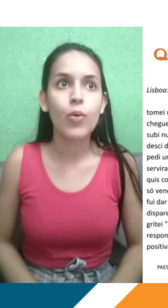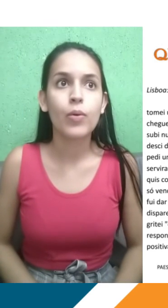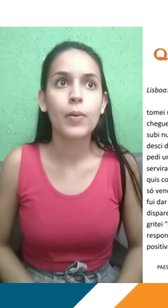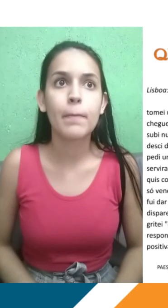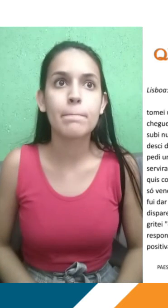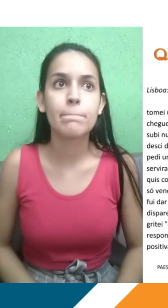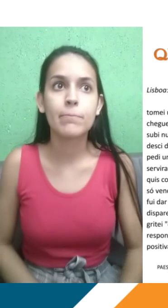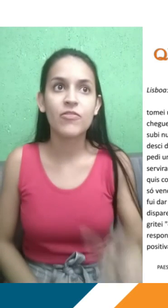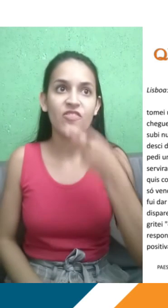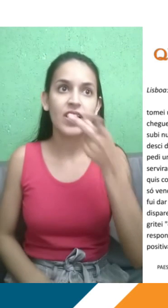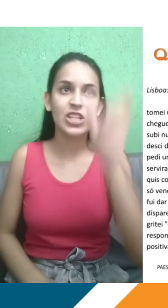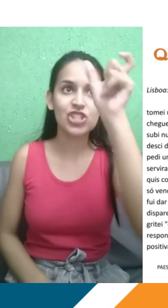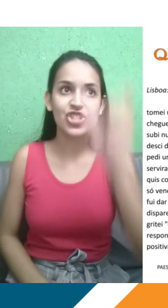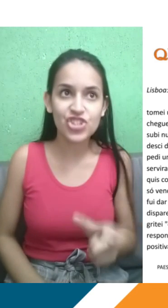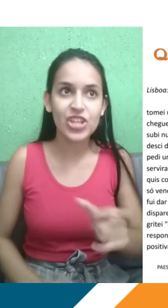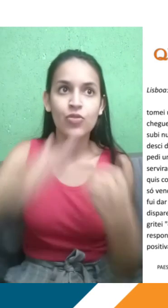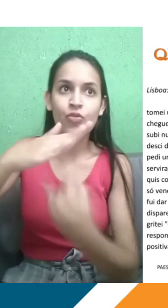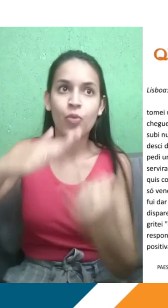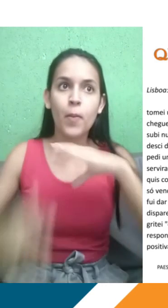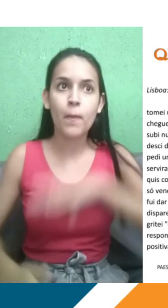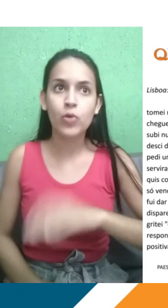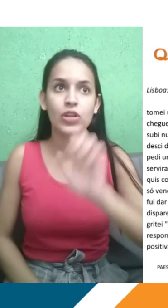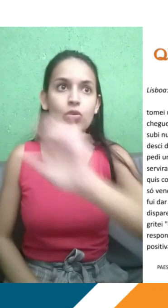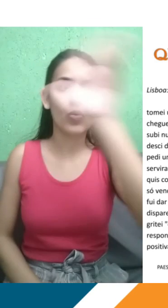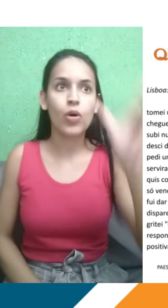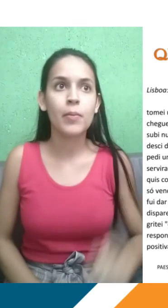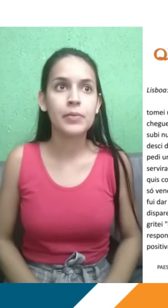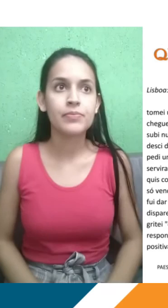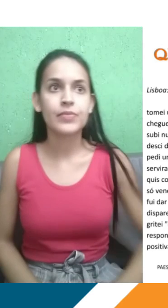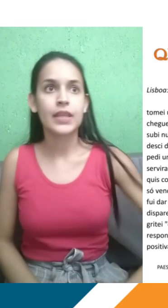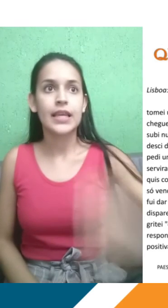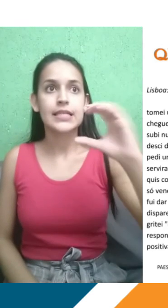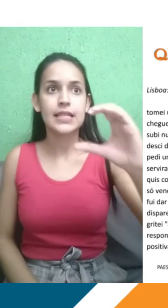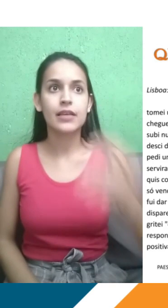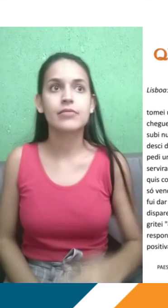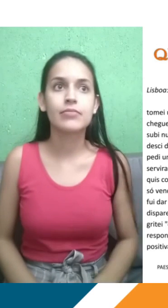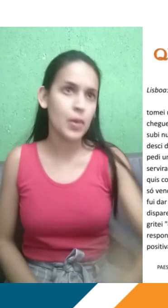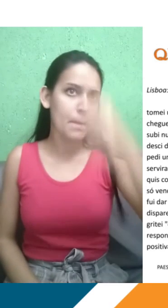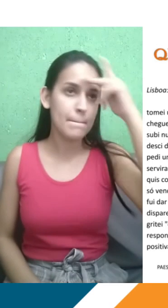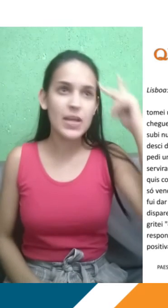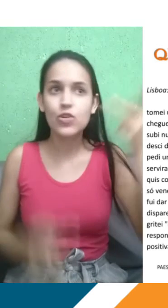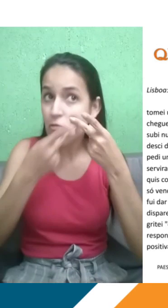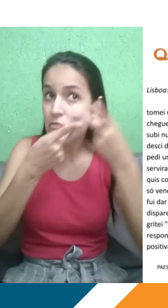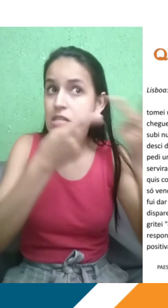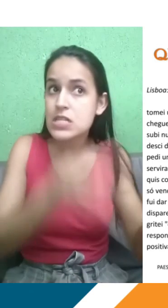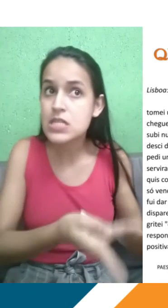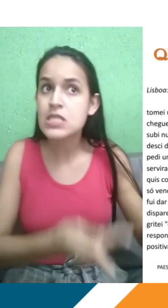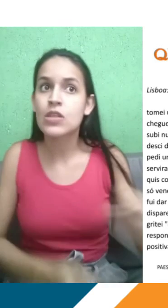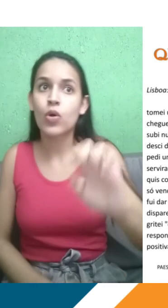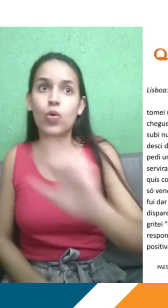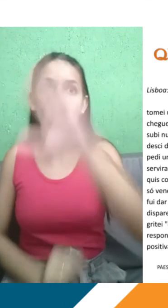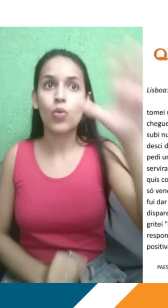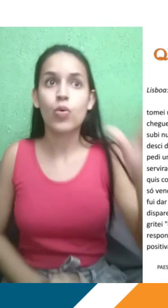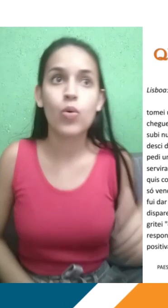diferem consideravelmente em vários contextos. Algumas dessas diferenças entre as duas línguas são possíveis de serem